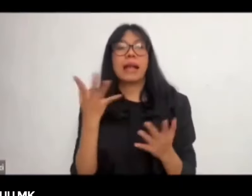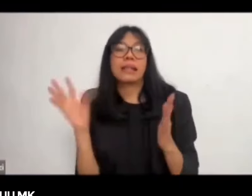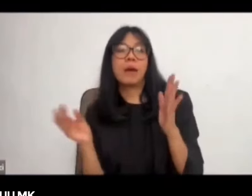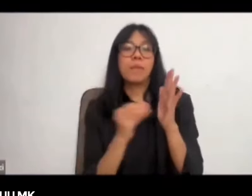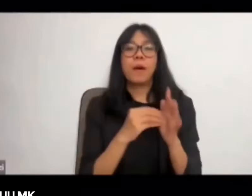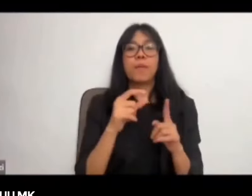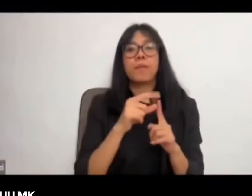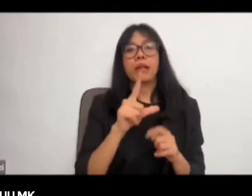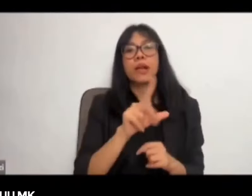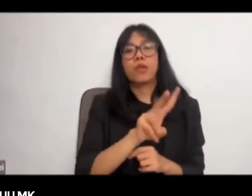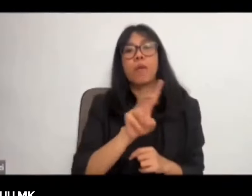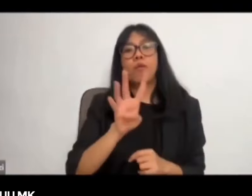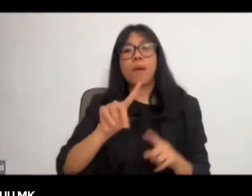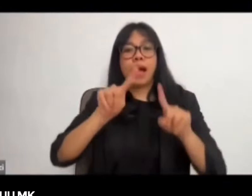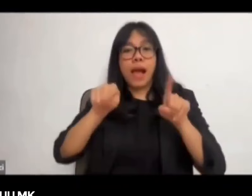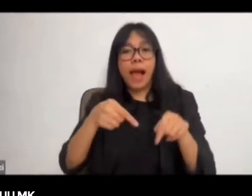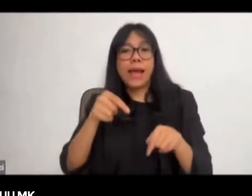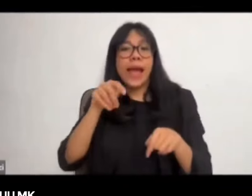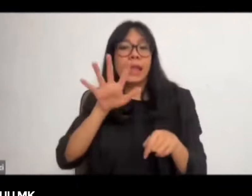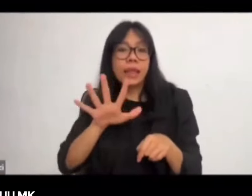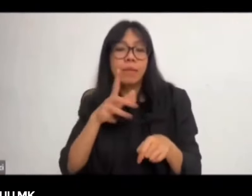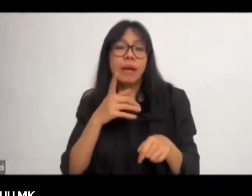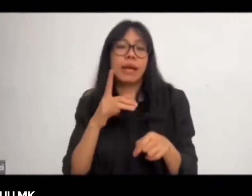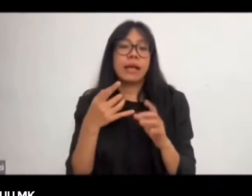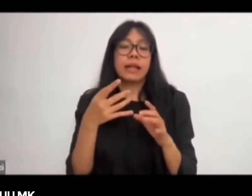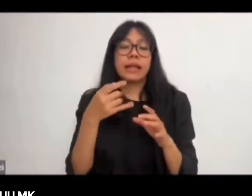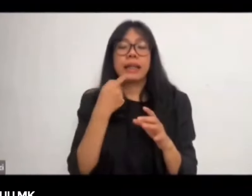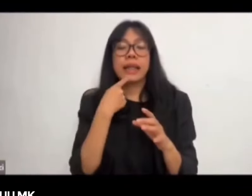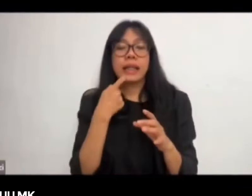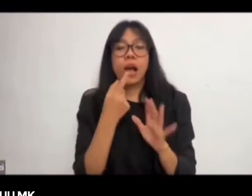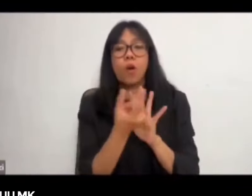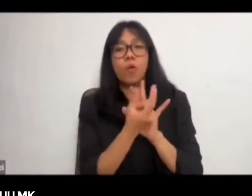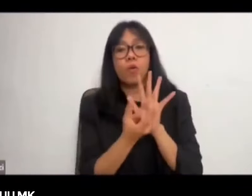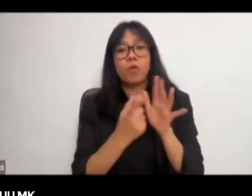5 Undang-Undang Dasar 45, syarat hakim konstitusi itu berat.